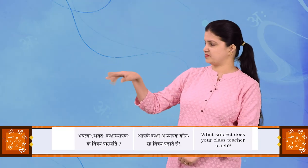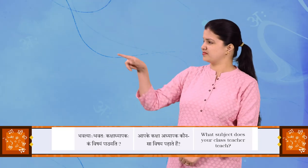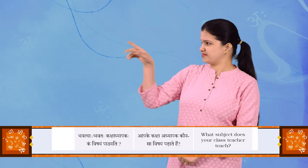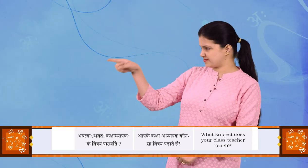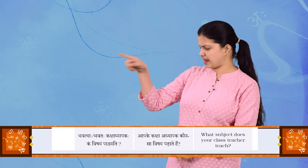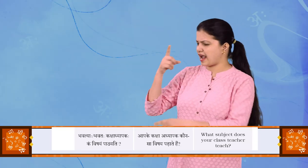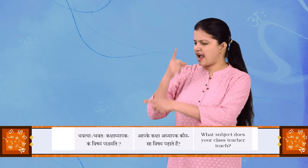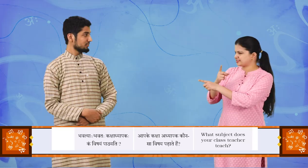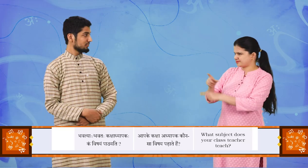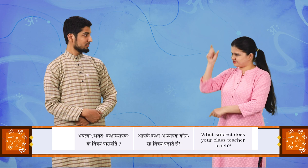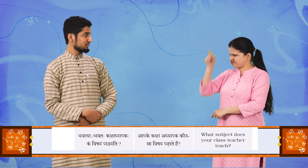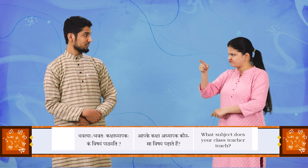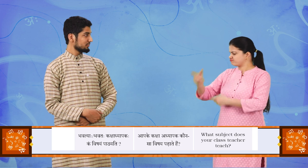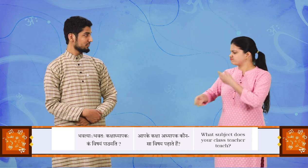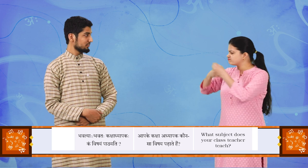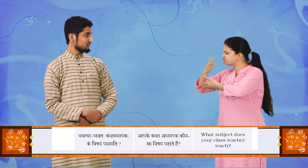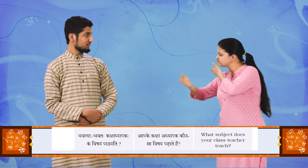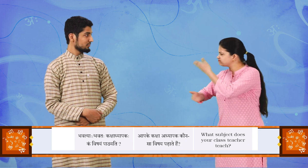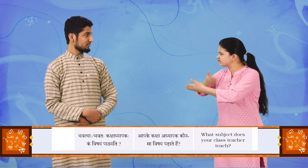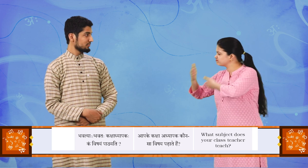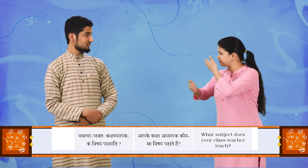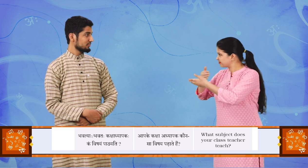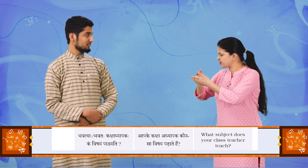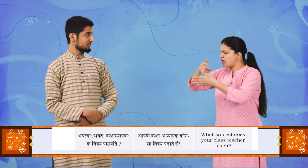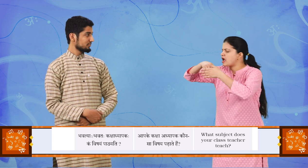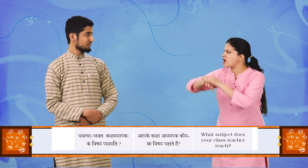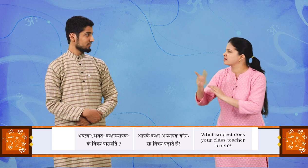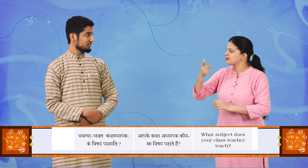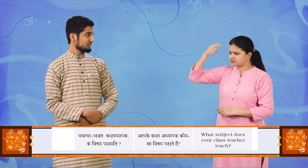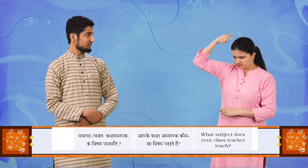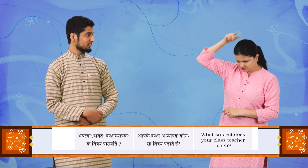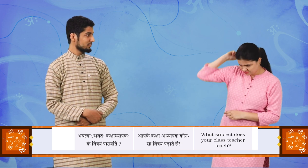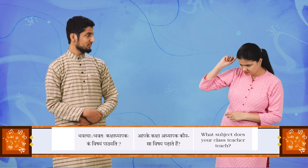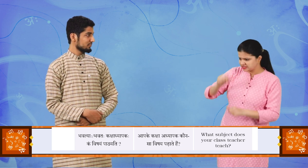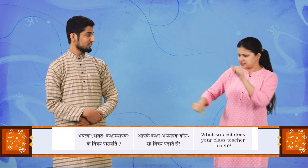को फतेह कक्षा 6 अकरम विषय एवं पाठ अतिथि थे